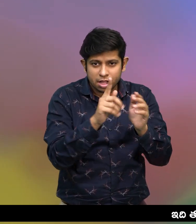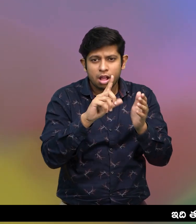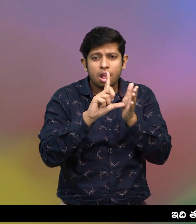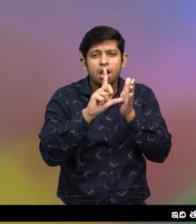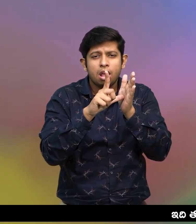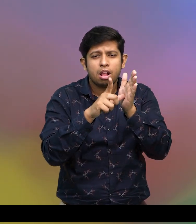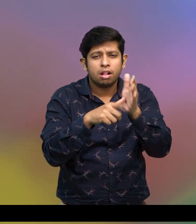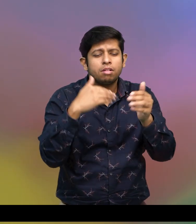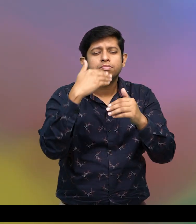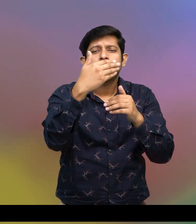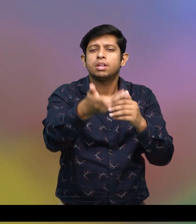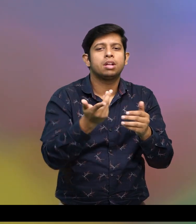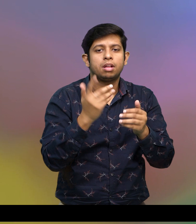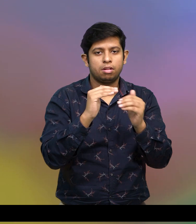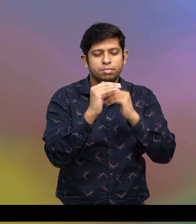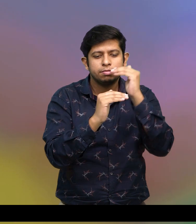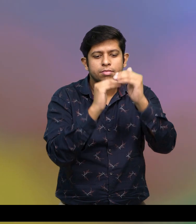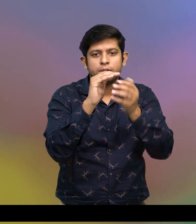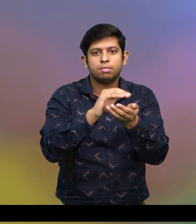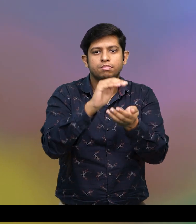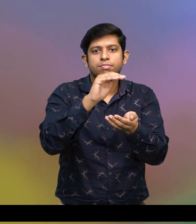కాలంగా అభివృద్ధి చెందుతుంది.